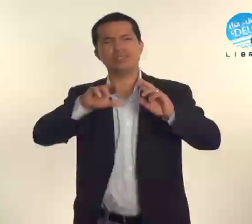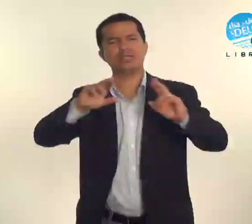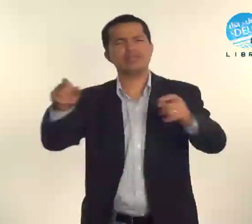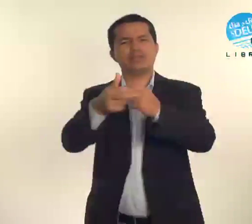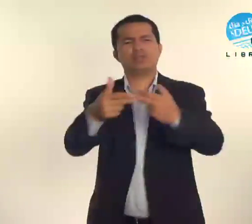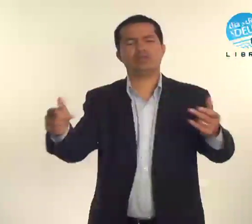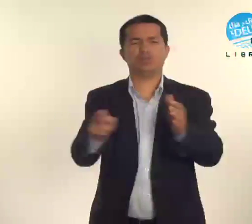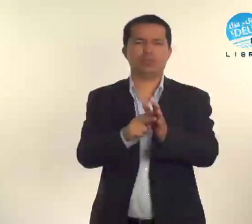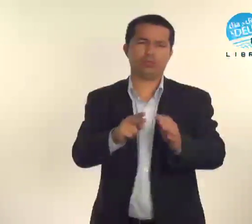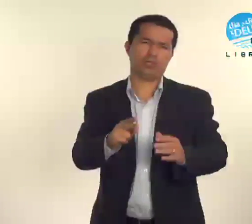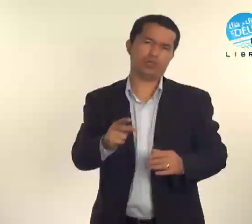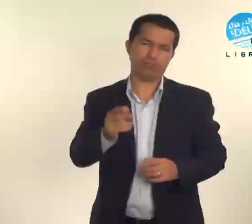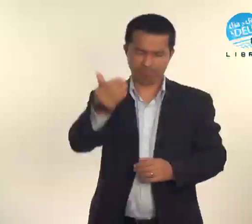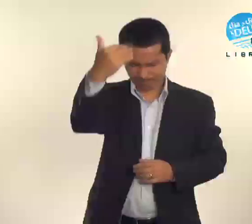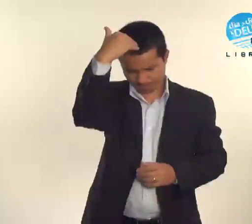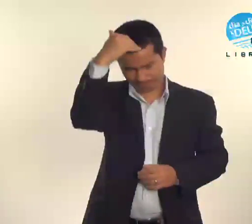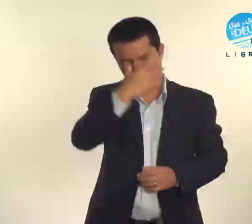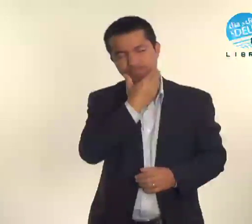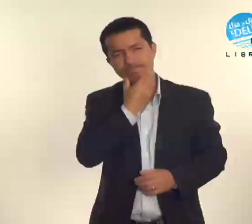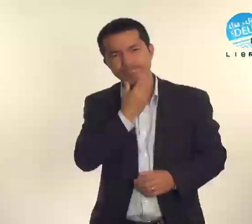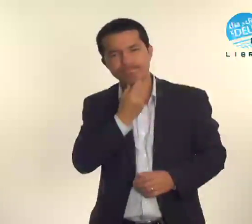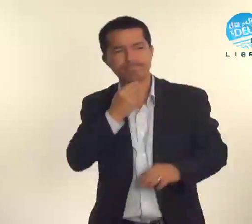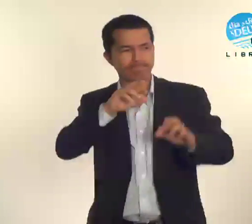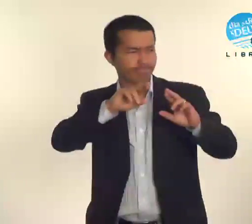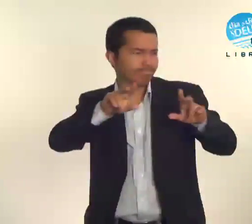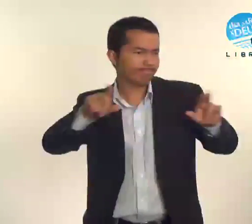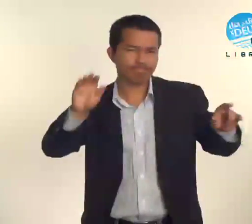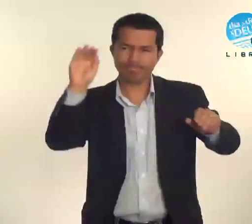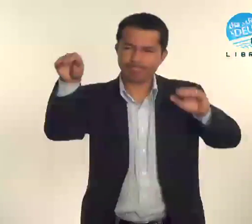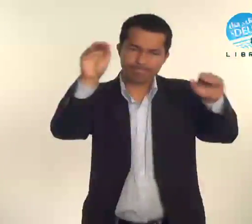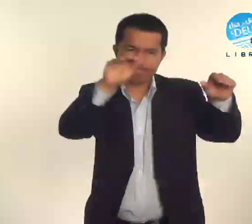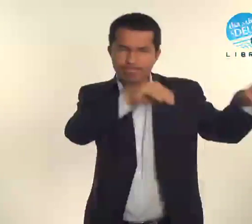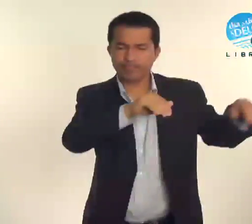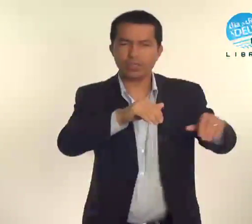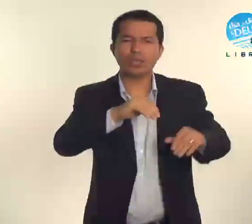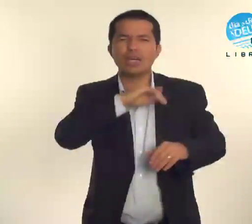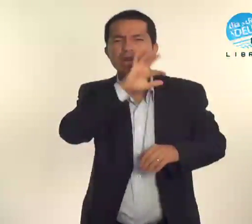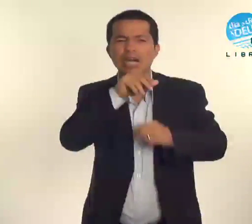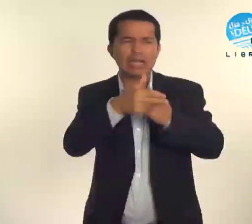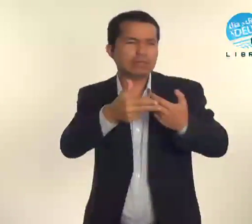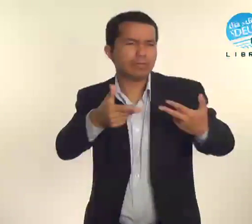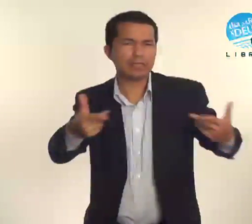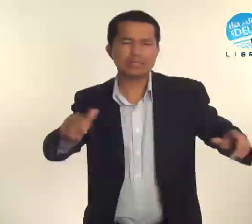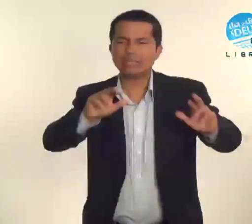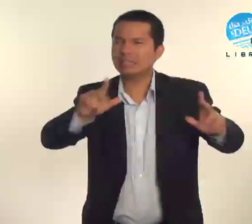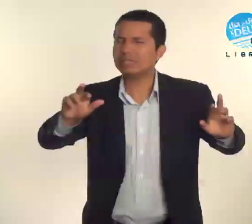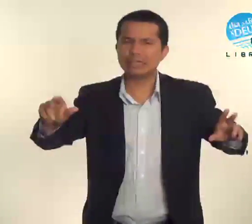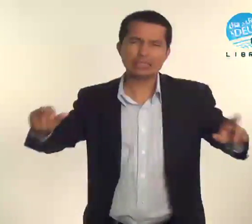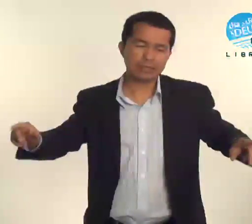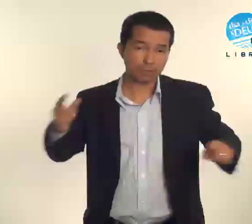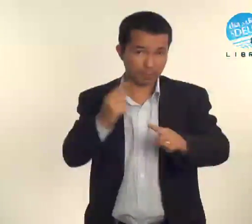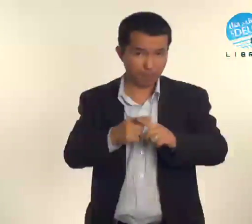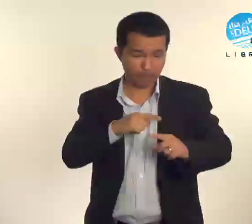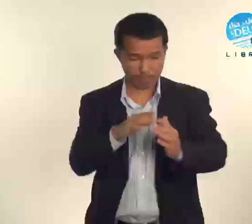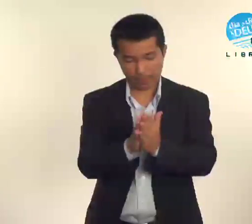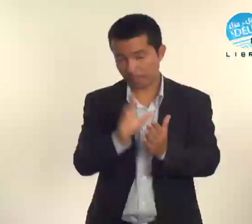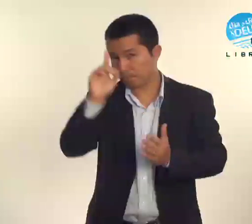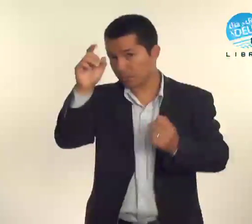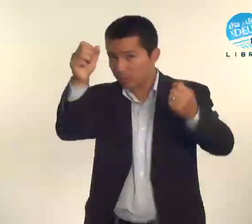algo diferente nesse homem, que é diferente de todos os outros seres que Deus criou, porque a Bíblia vai dizer que o homem